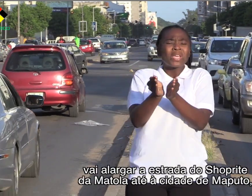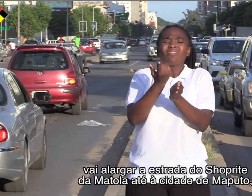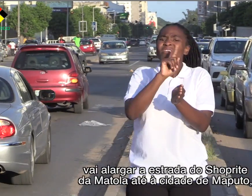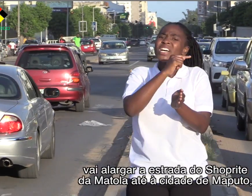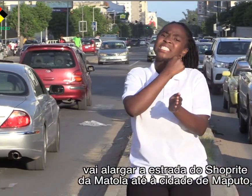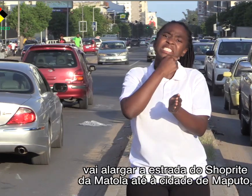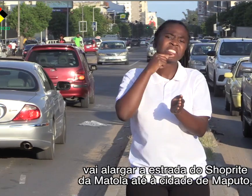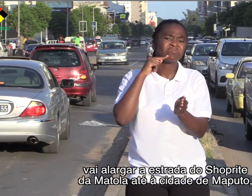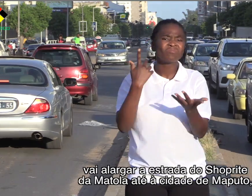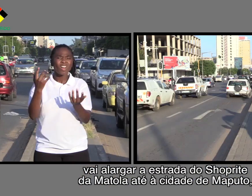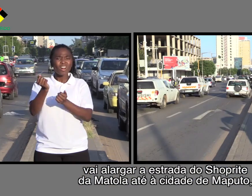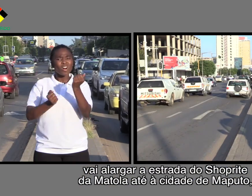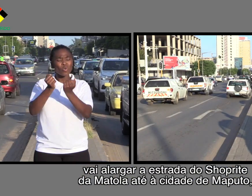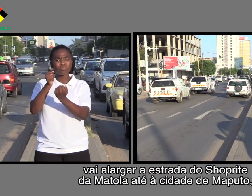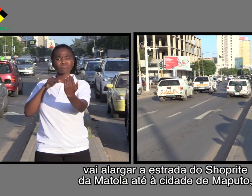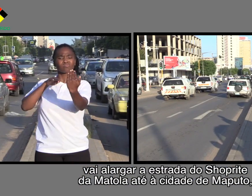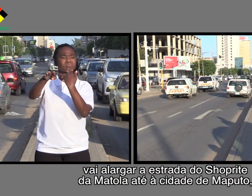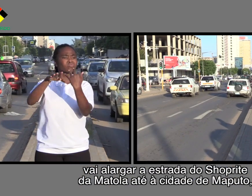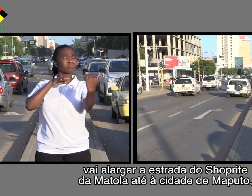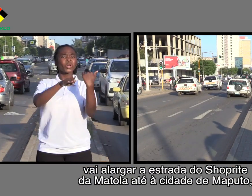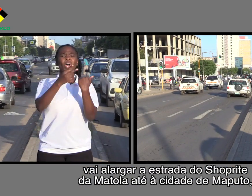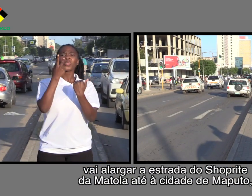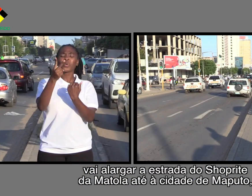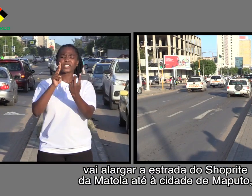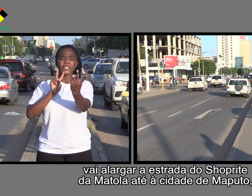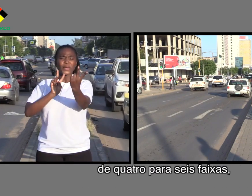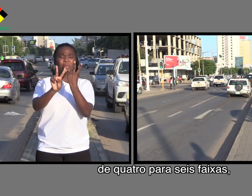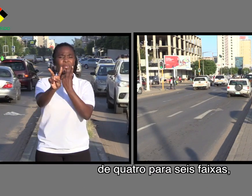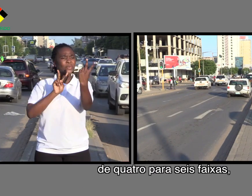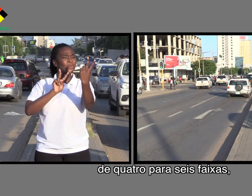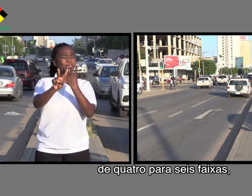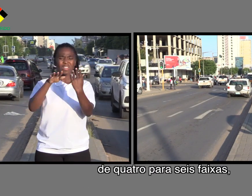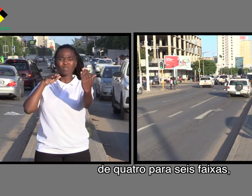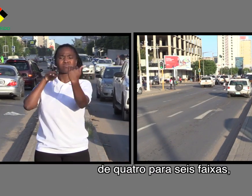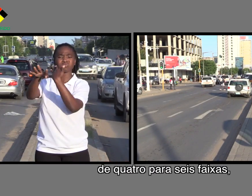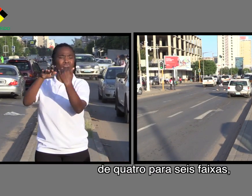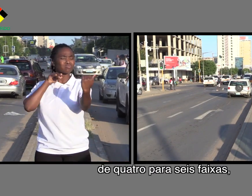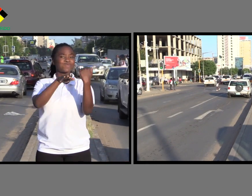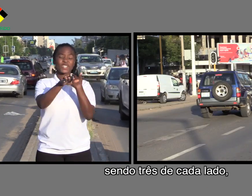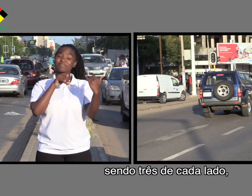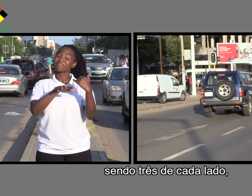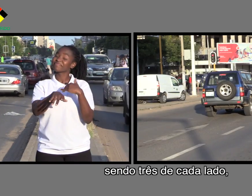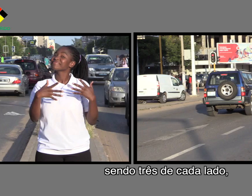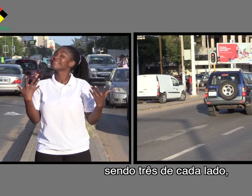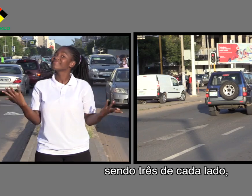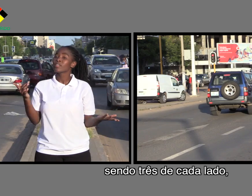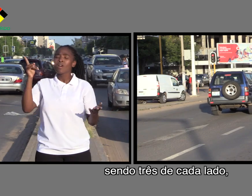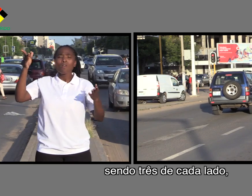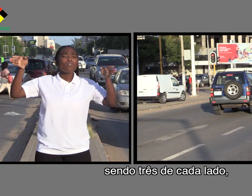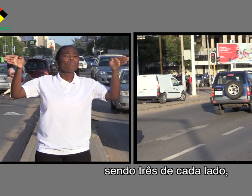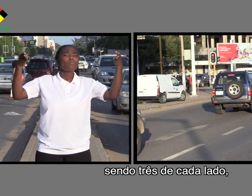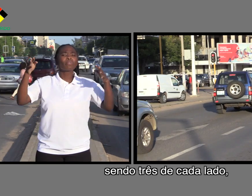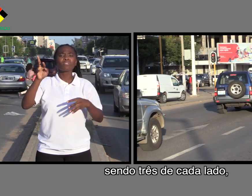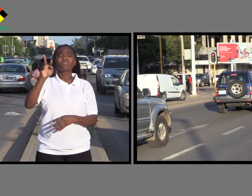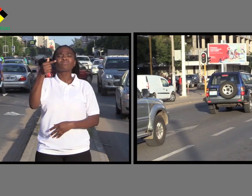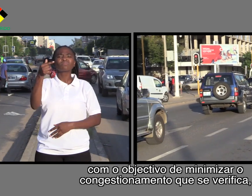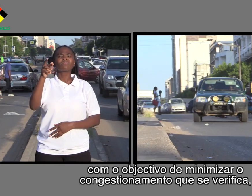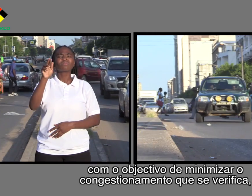largar a estrada de Chopreta a Matola até a cidade de Maputo, de 4 para 6 faixas, sendo 3 de cada lado, com o